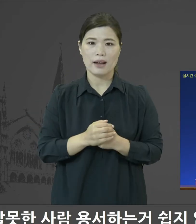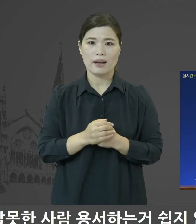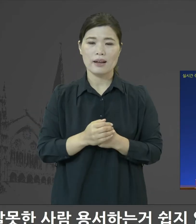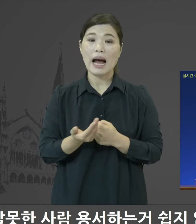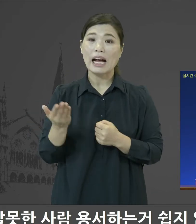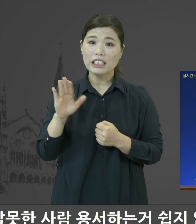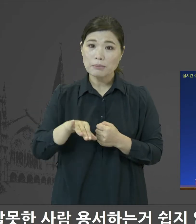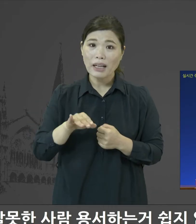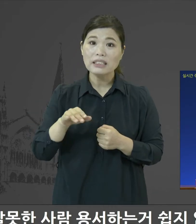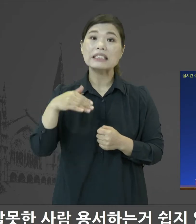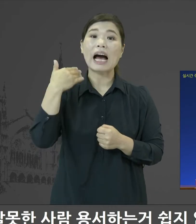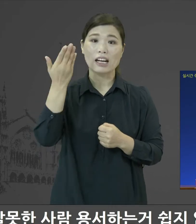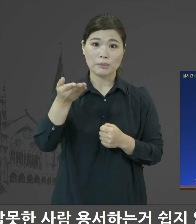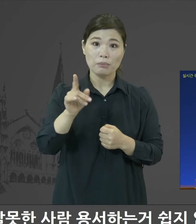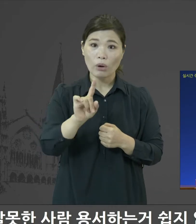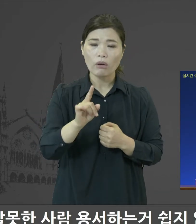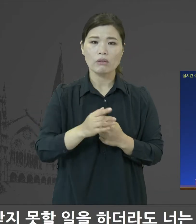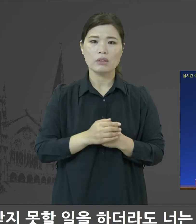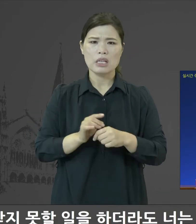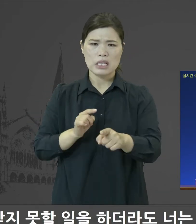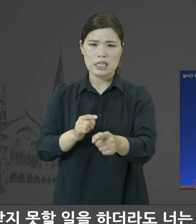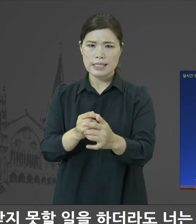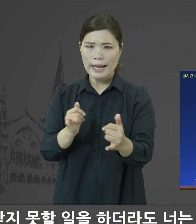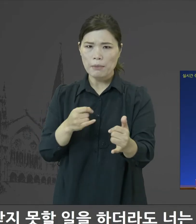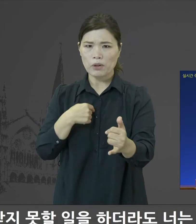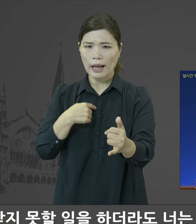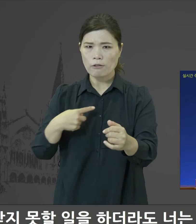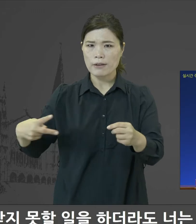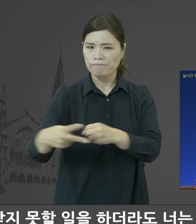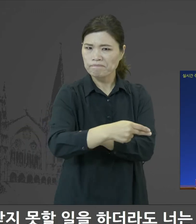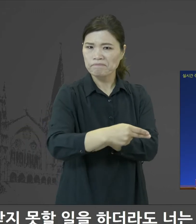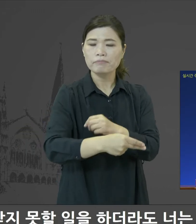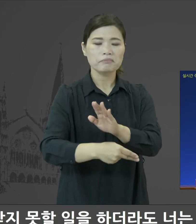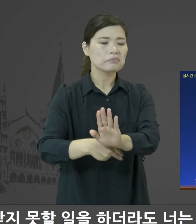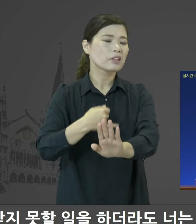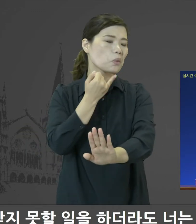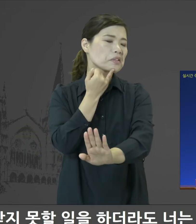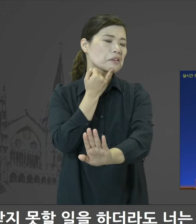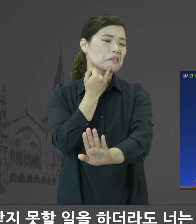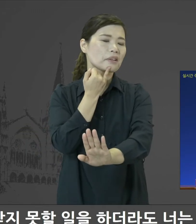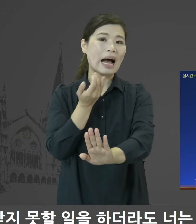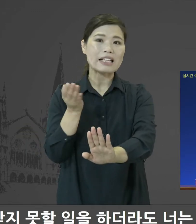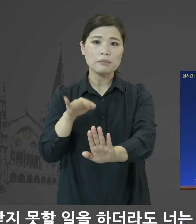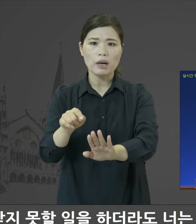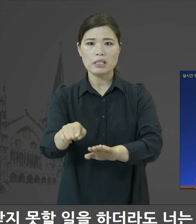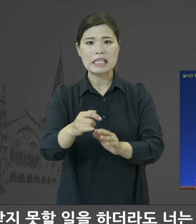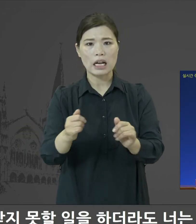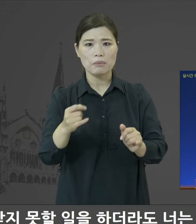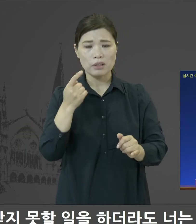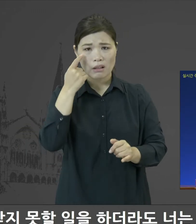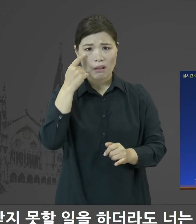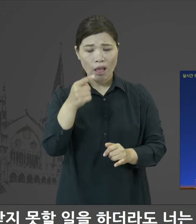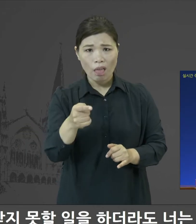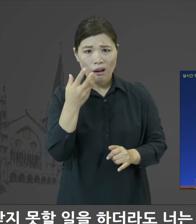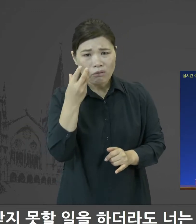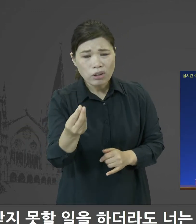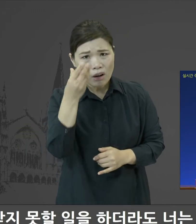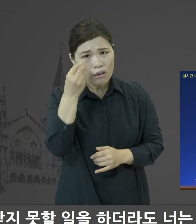단계, 그 사람하고 단절하고 살면 괜찮은데 그 사람이 자꾸 내 눈에 보여. 근데